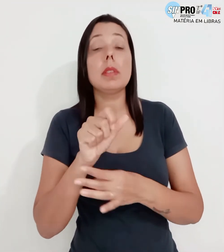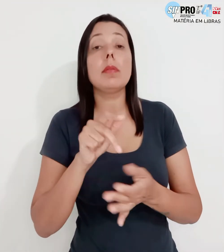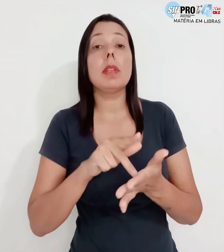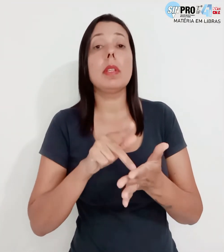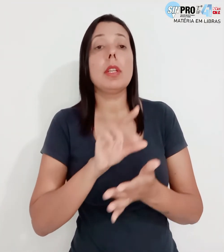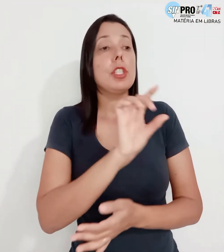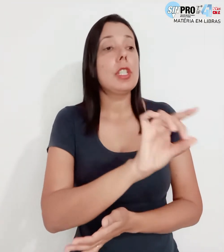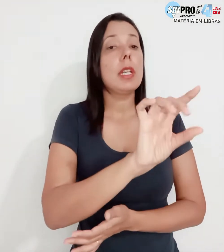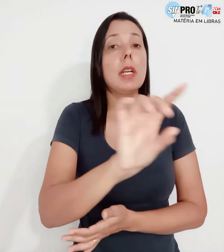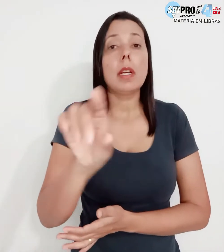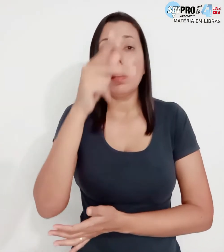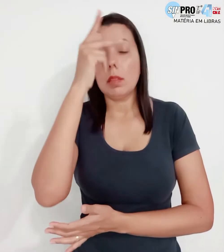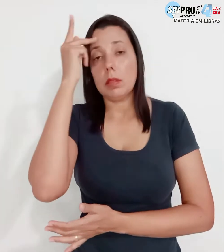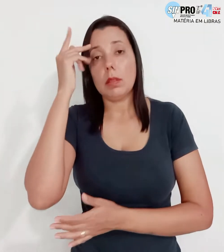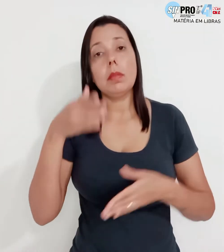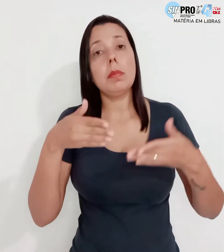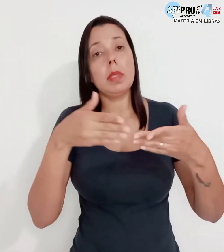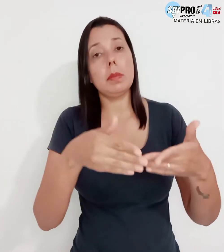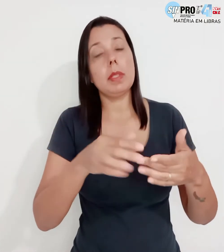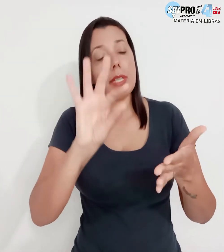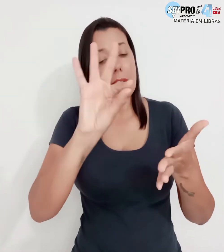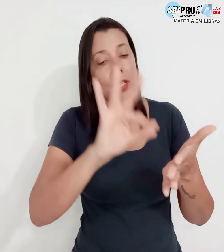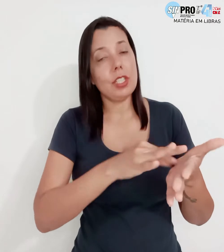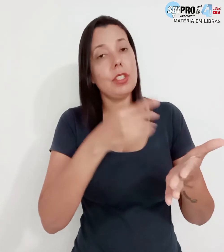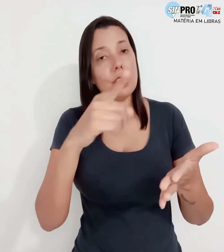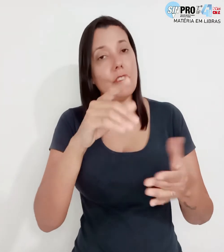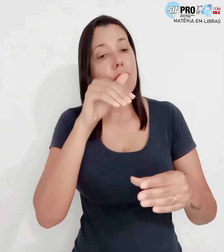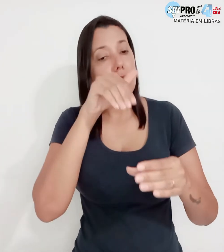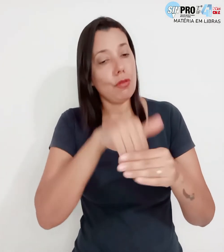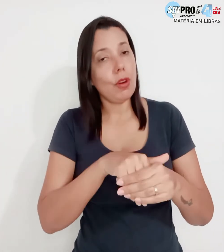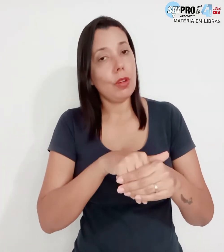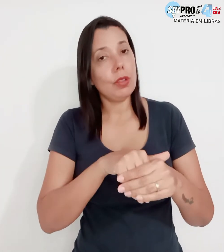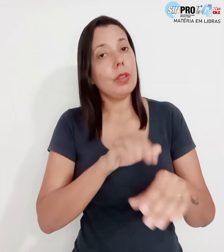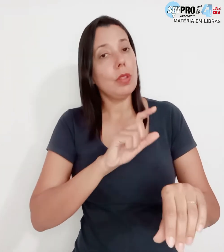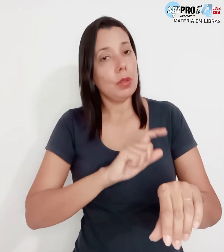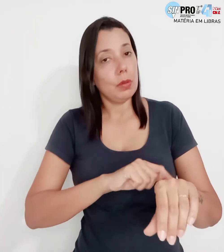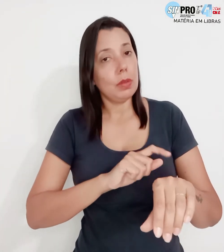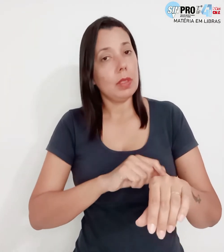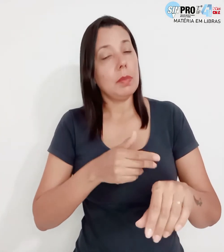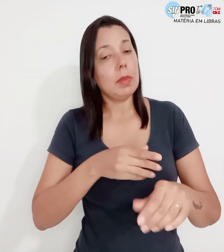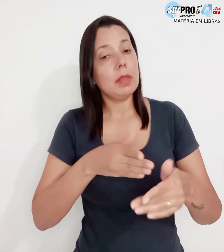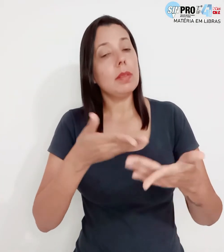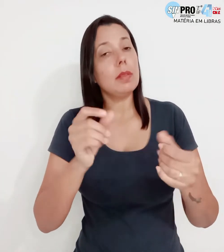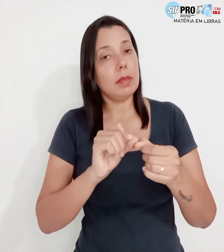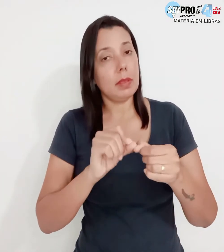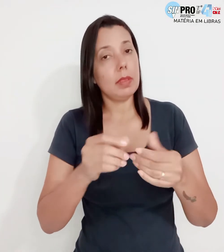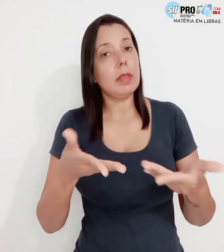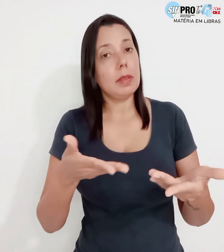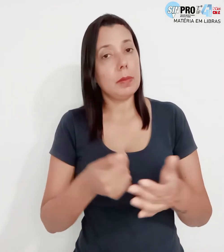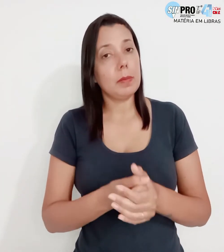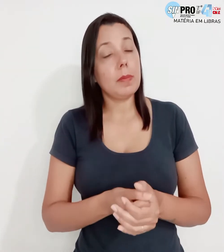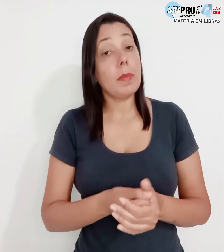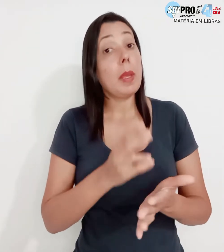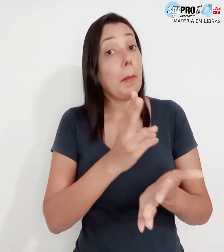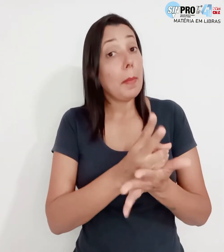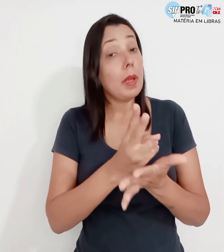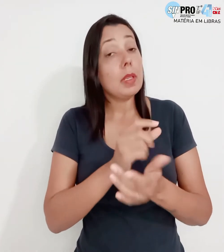para que cada participante registre seu voto nos temas encaminhados. Embora